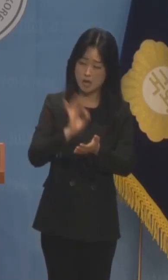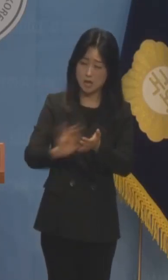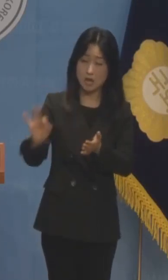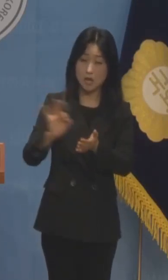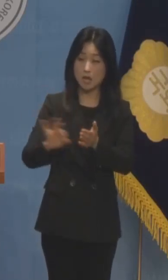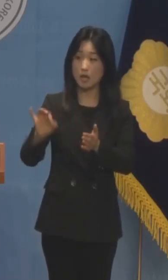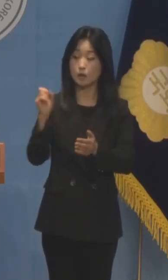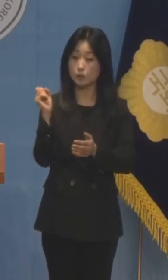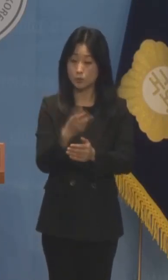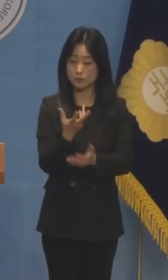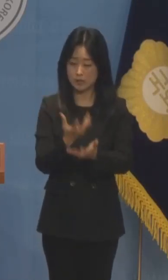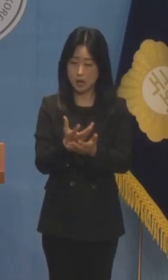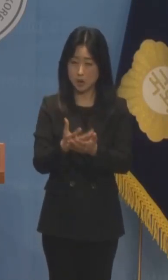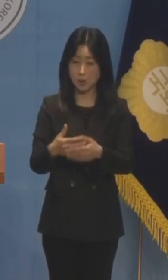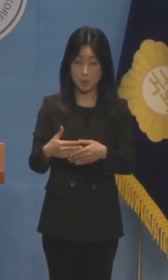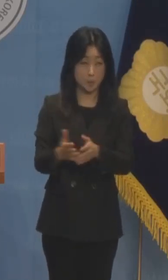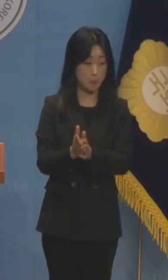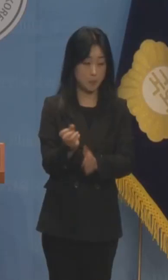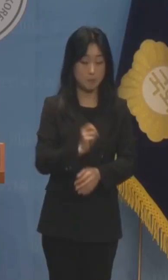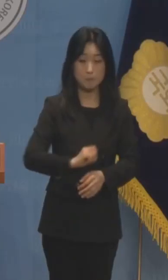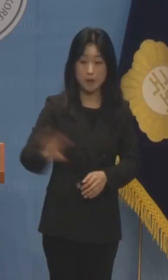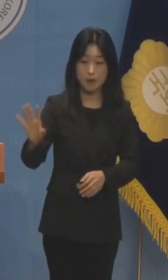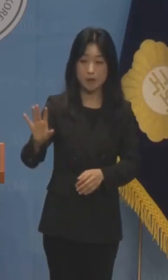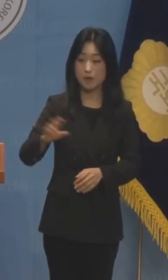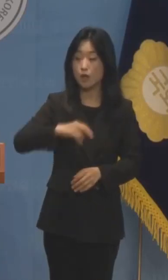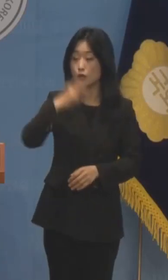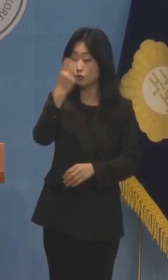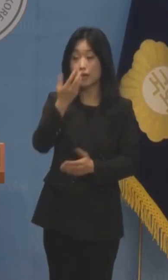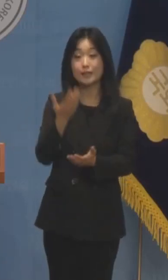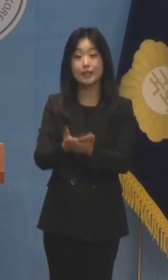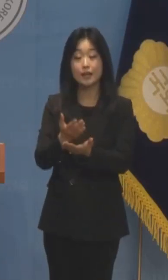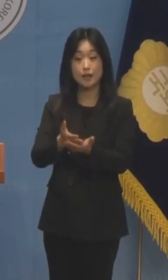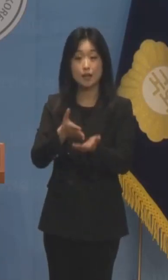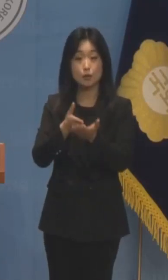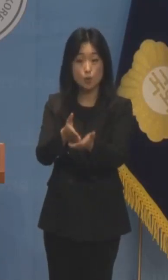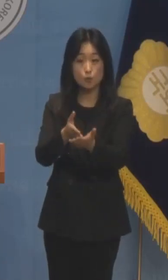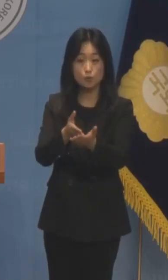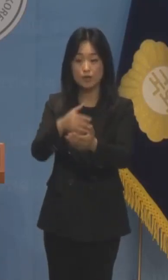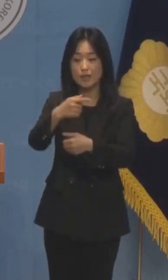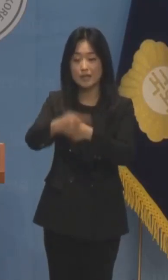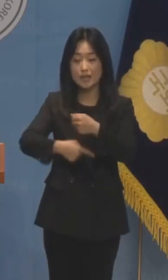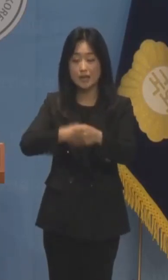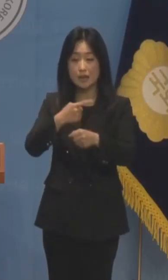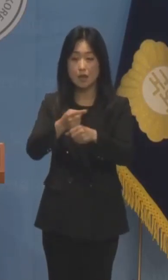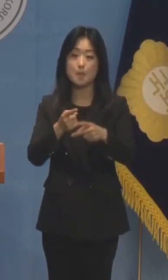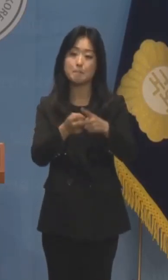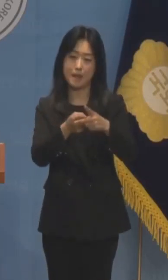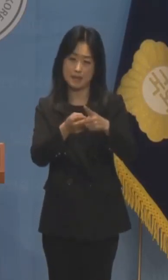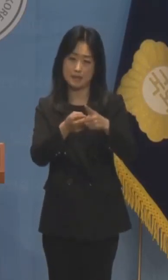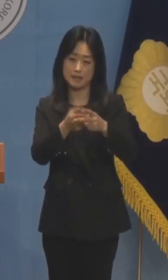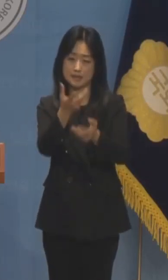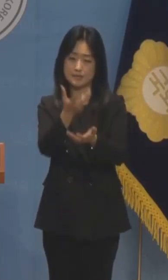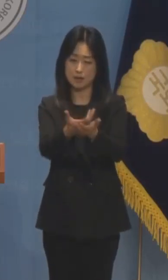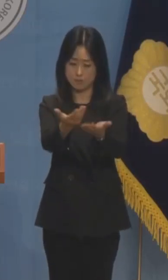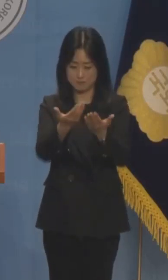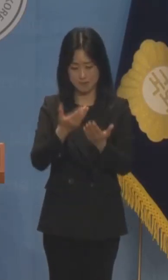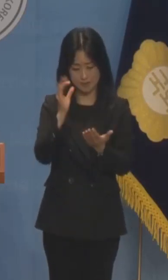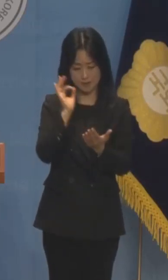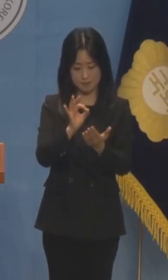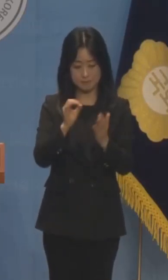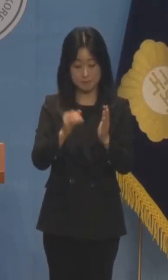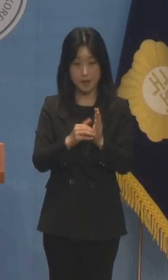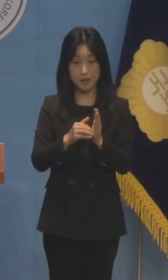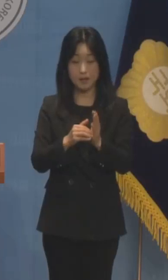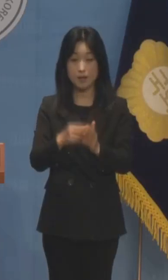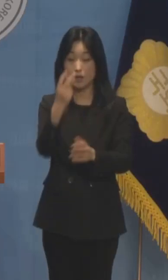폐기 의혹에 대한 수사 요구는 1년 반 만에 이루어지는 것입니다. 검찰은 국회가